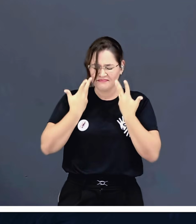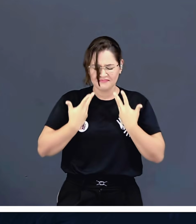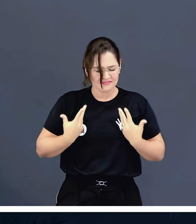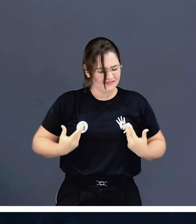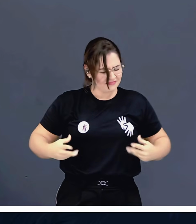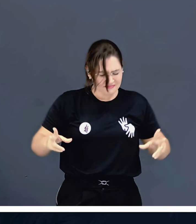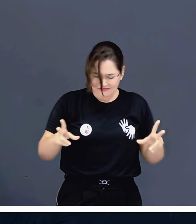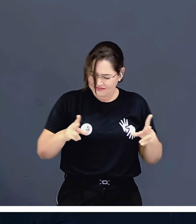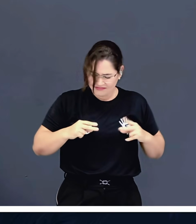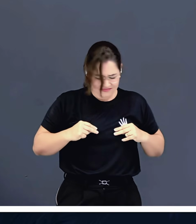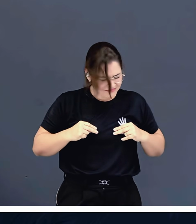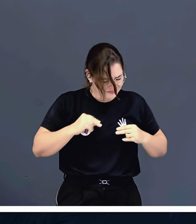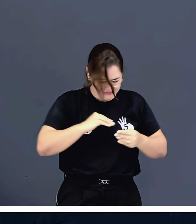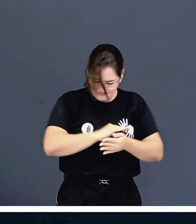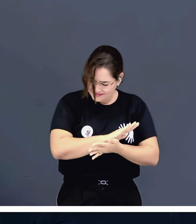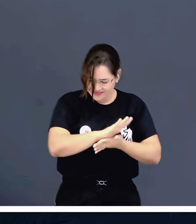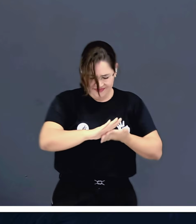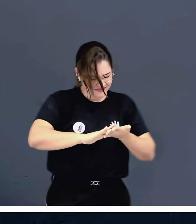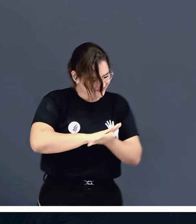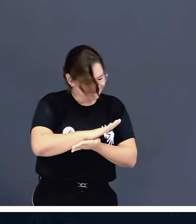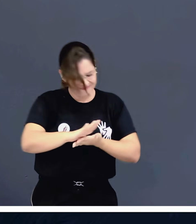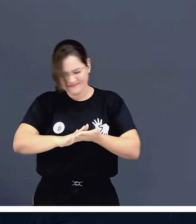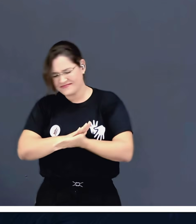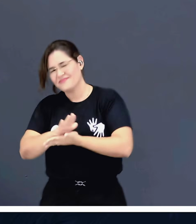eu merecer.